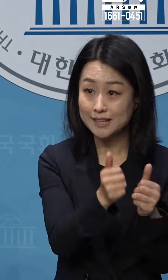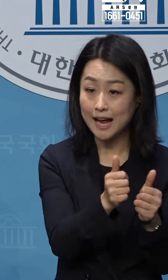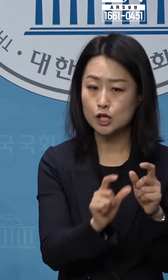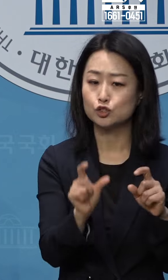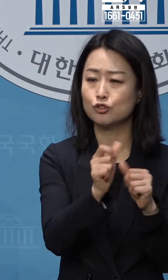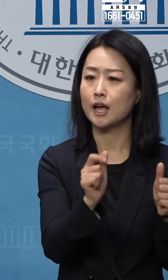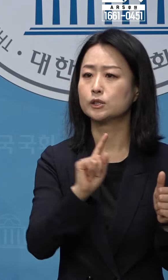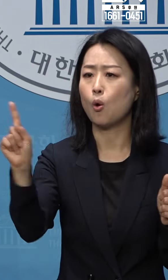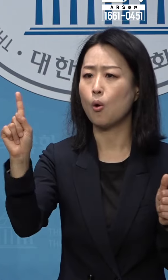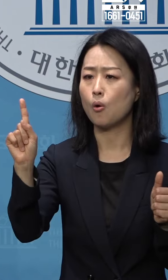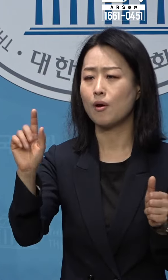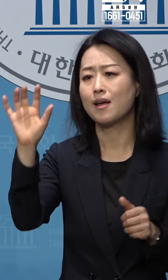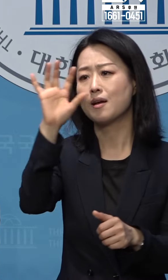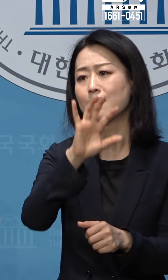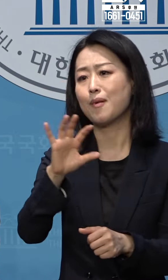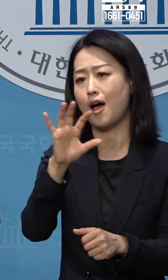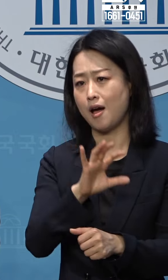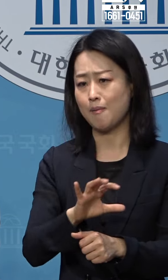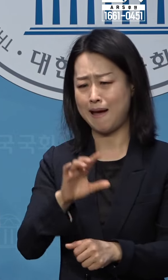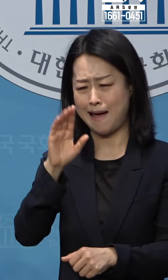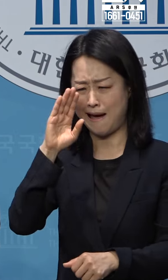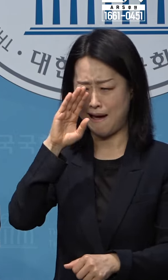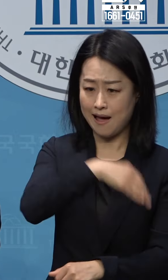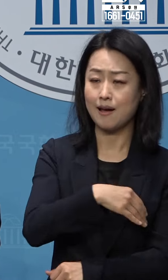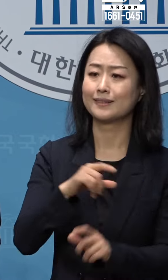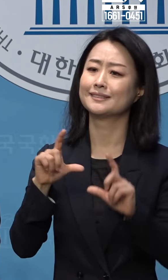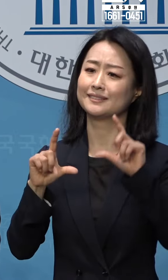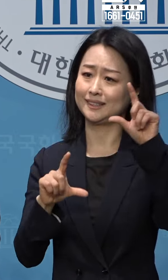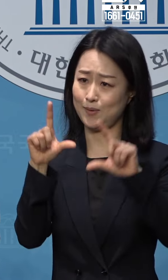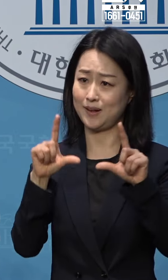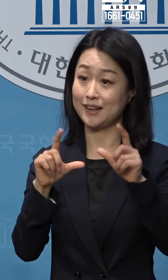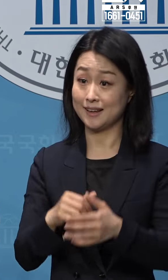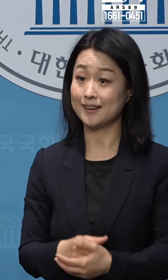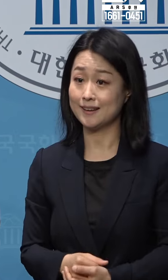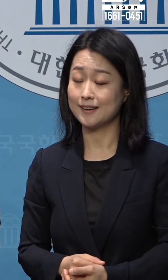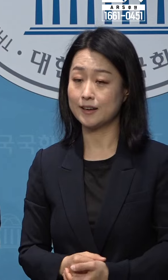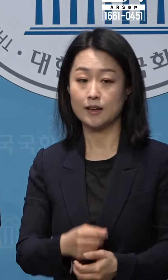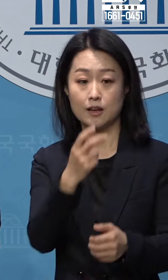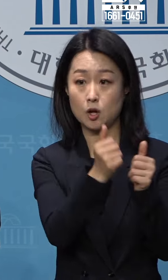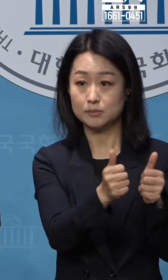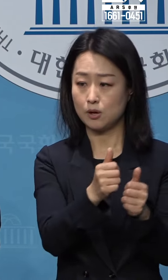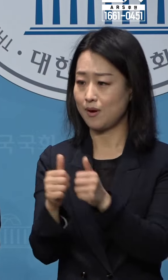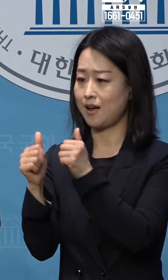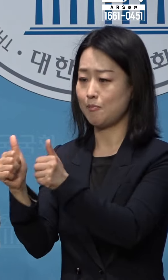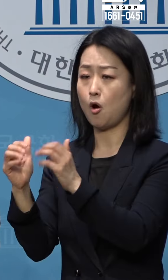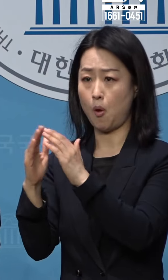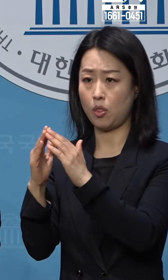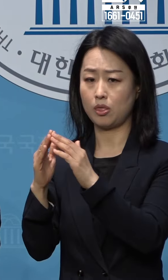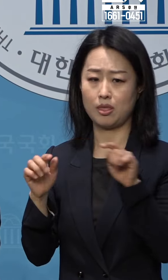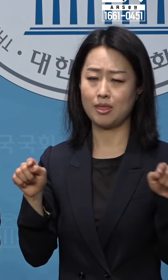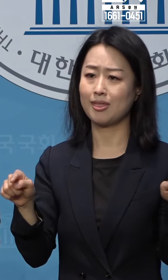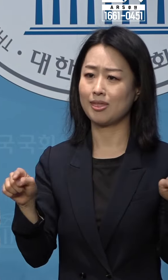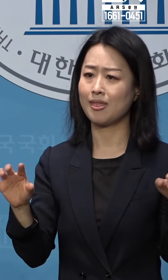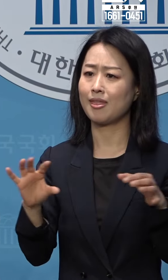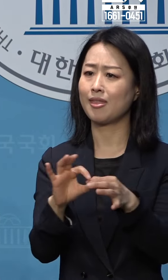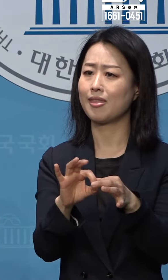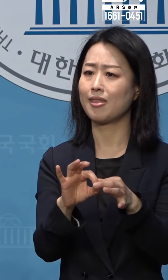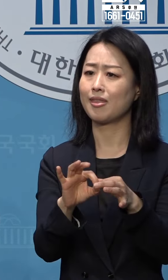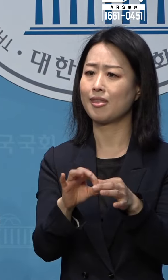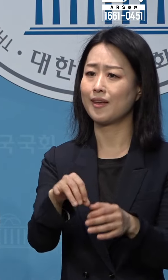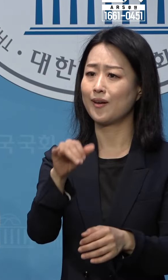추가 기소하는이 악의 고리가 지금 검찰과 법원 사이에 형성된 그런 느낌을